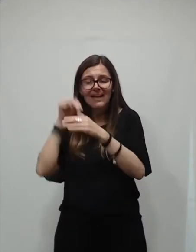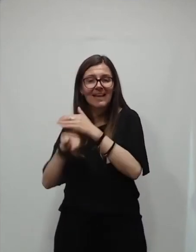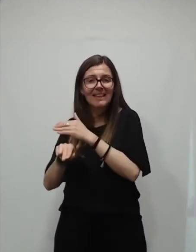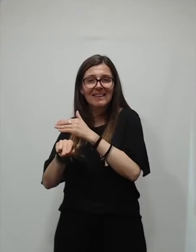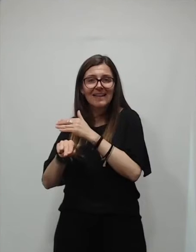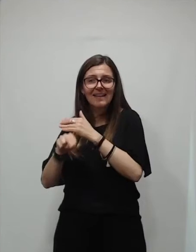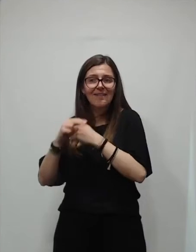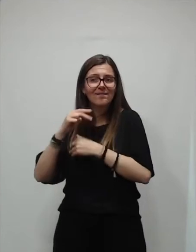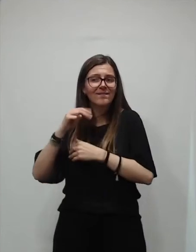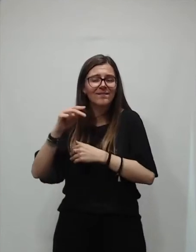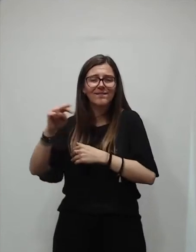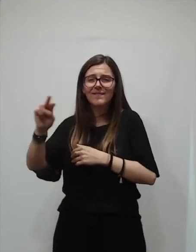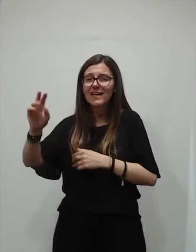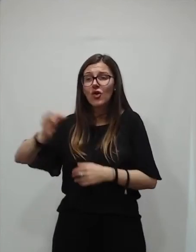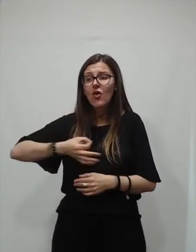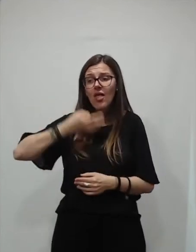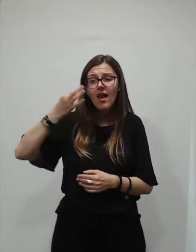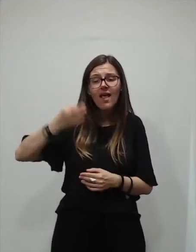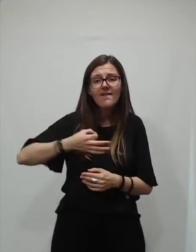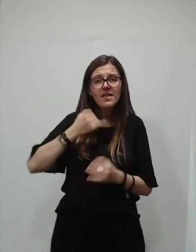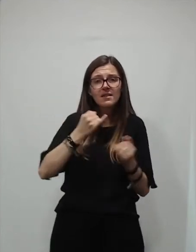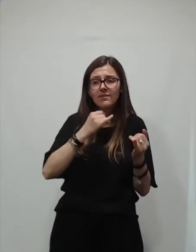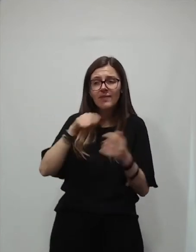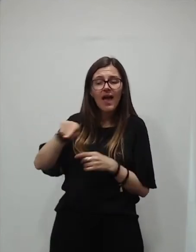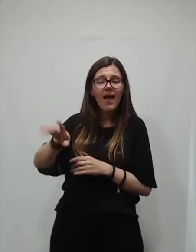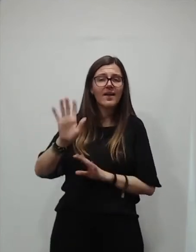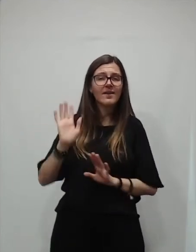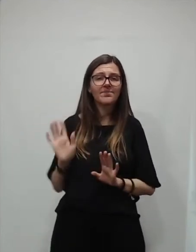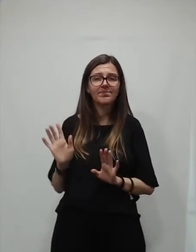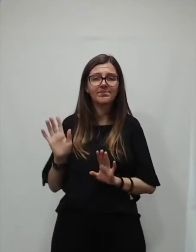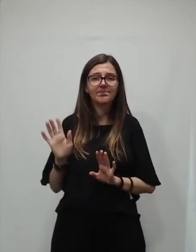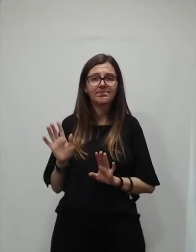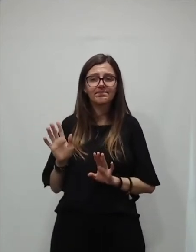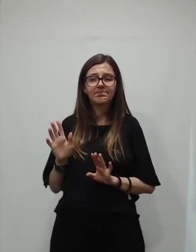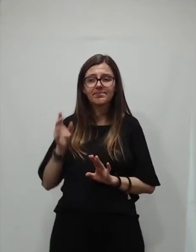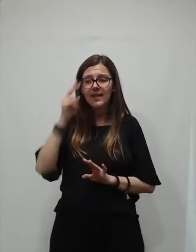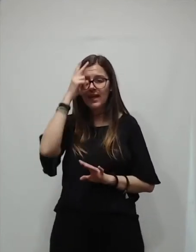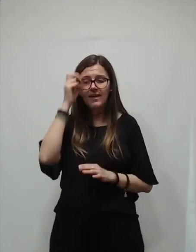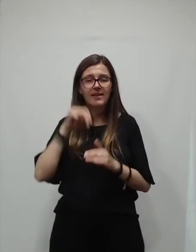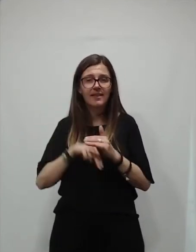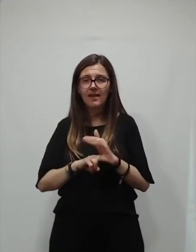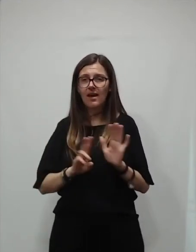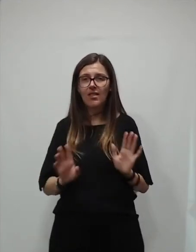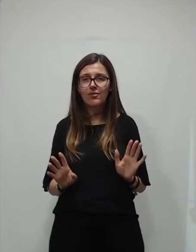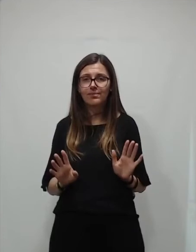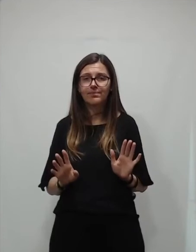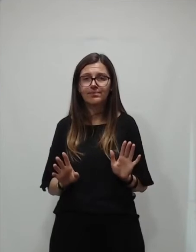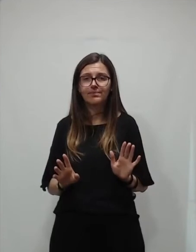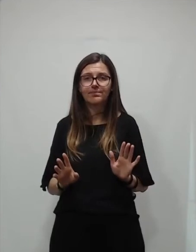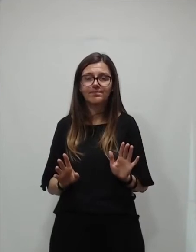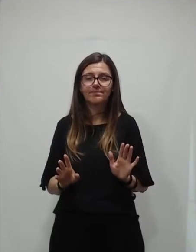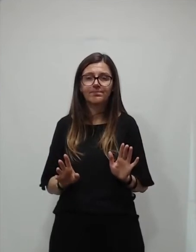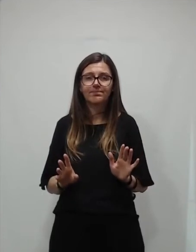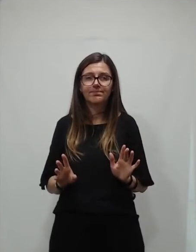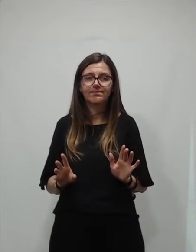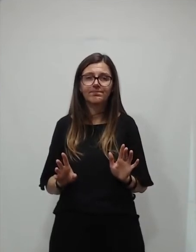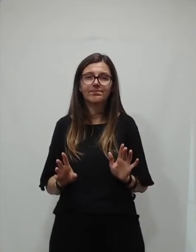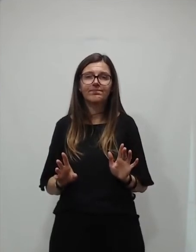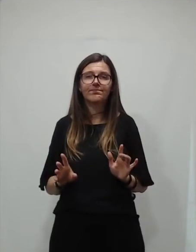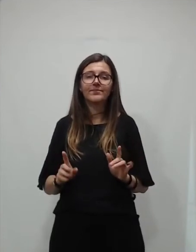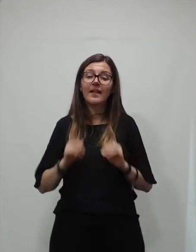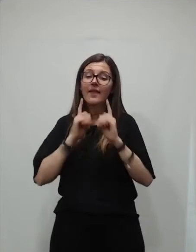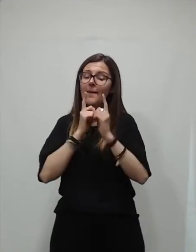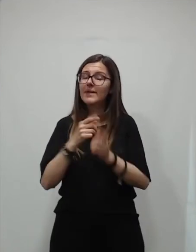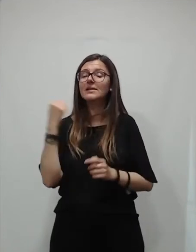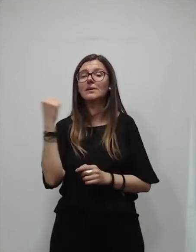tribunal eufemísticamente quizás haya cambiado la terminología, pero sigue siendo lo mismo, ¿no? Y hay que poner mucho énfasis también en